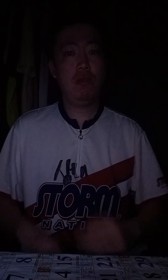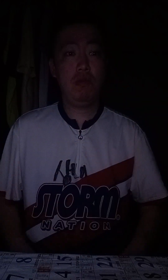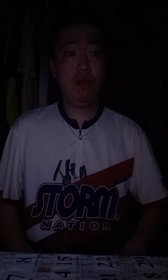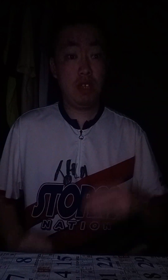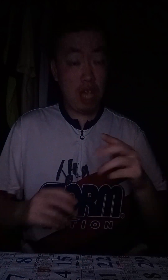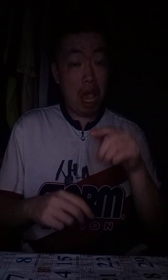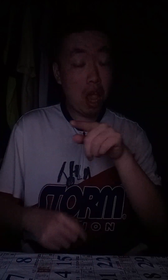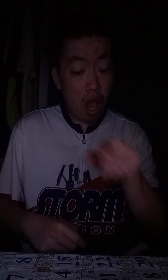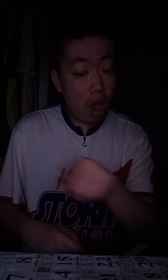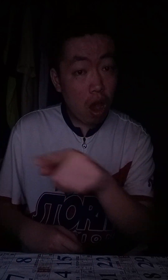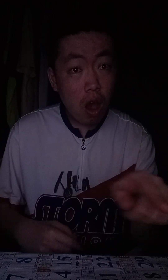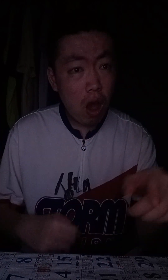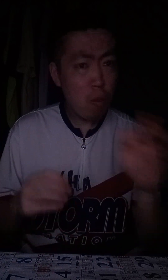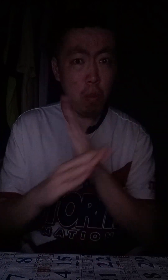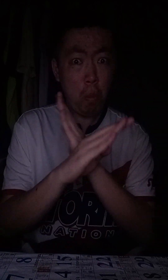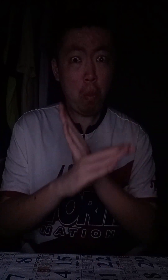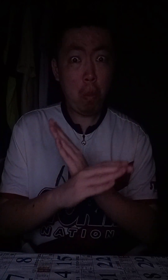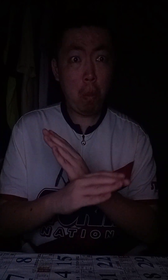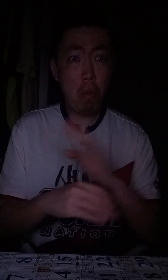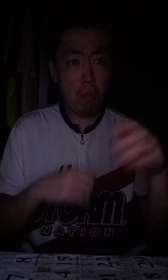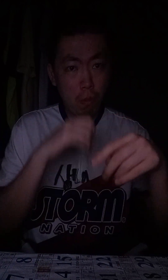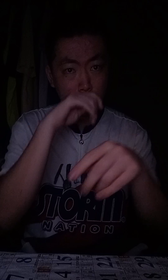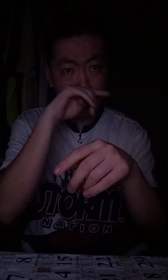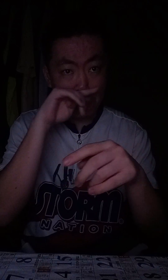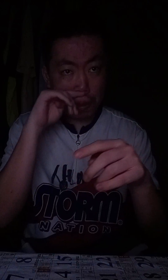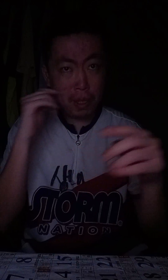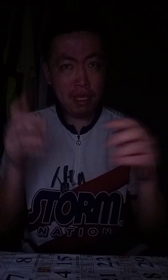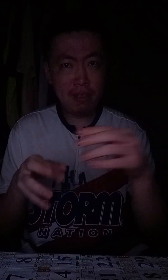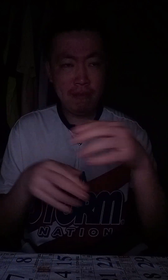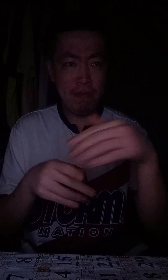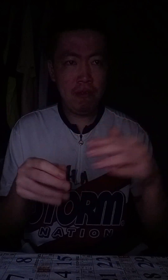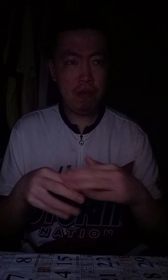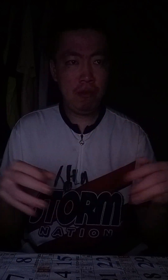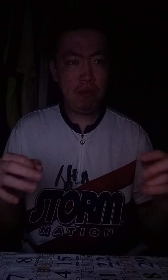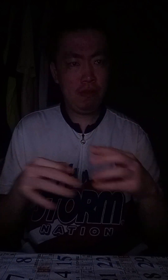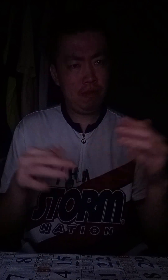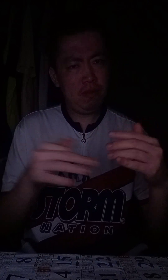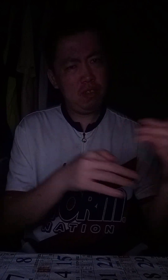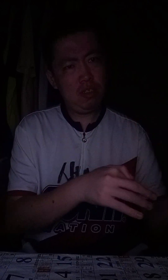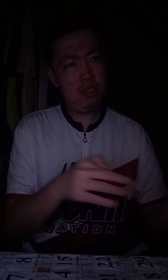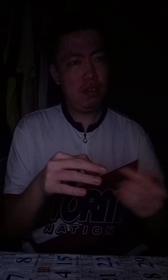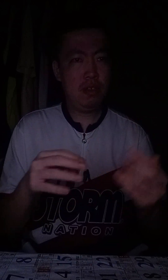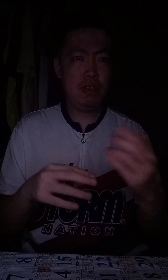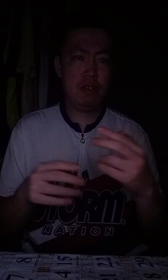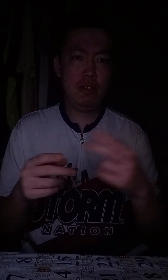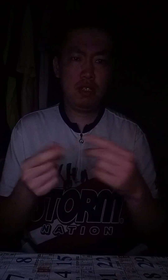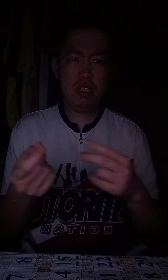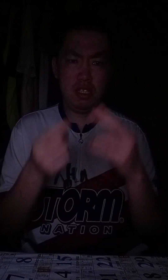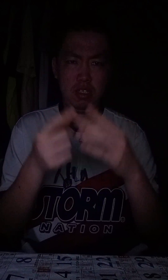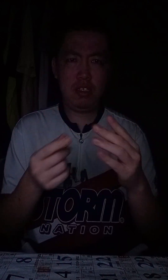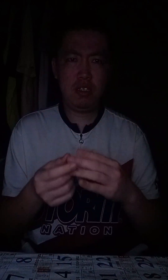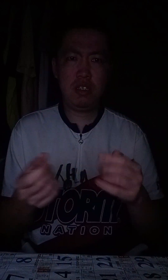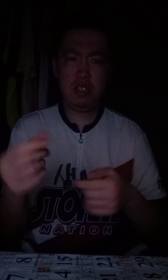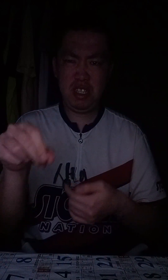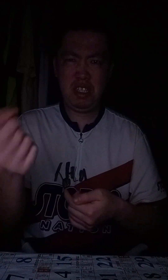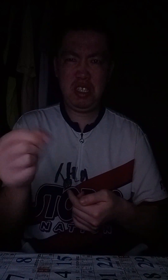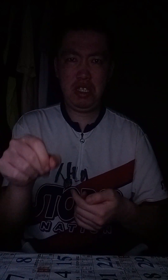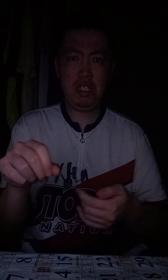가다가 갑자기 안 가요. 가서는 가야 될 거 아니야. 안 가단 말이에요. 감정 꺼지는 것뿐만 아니라